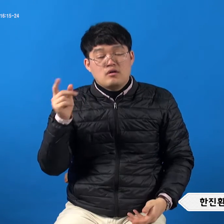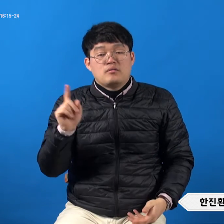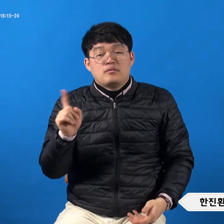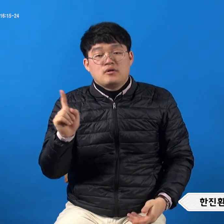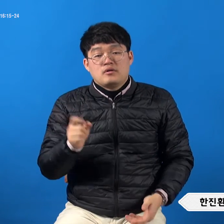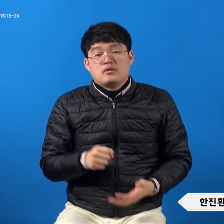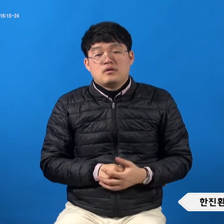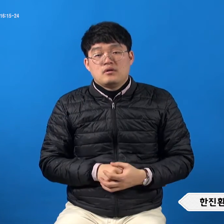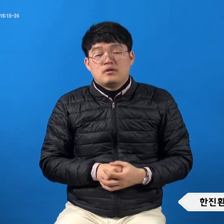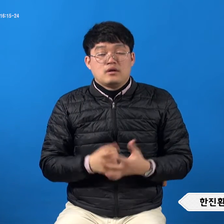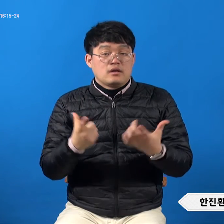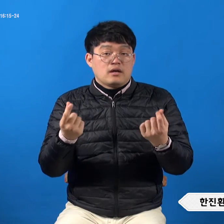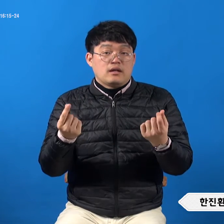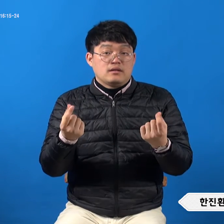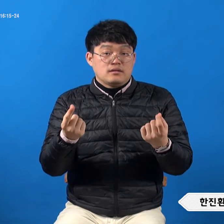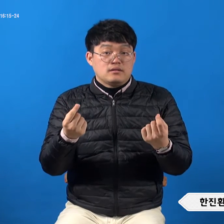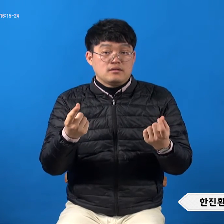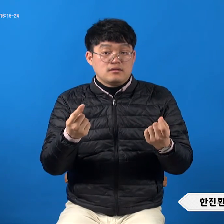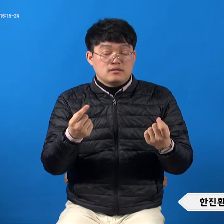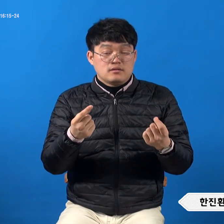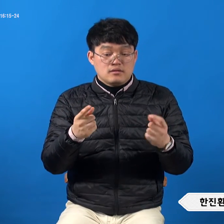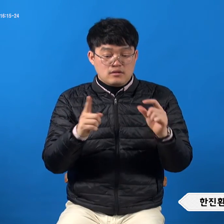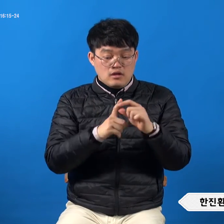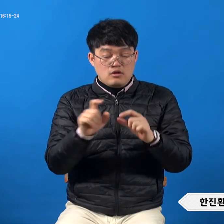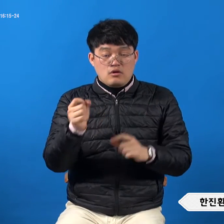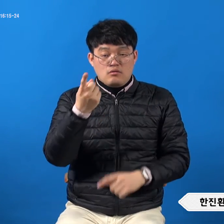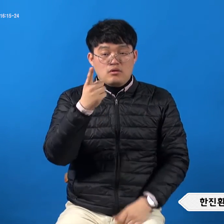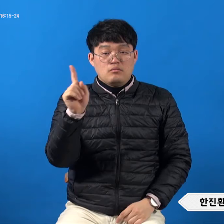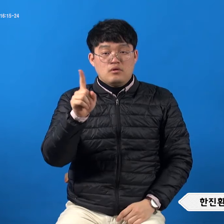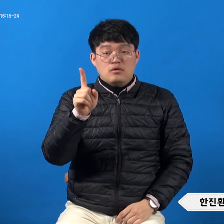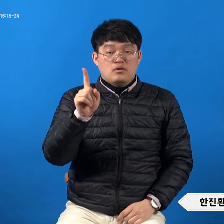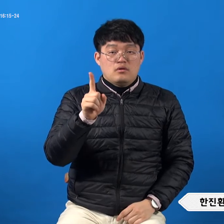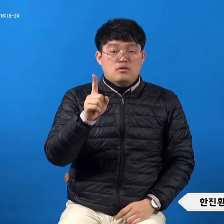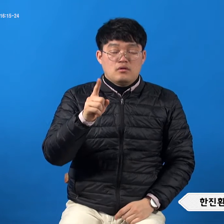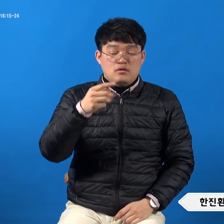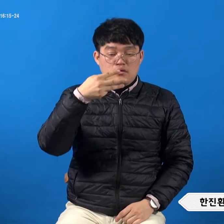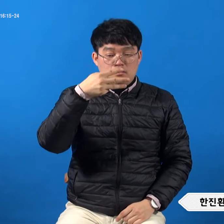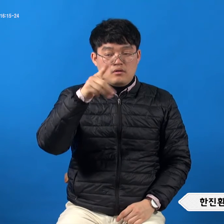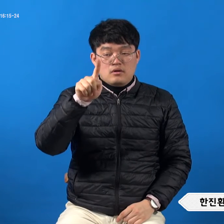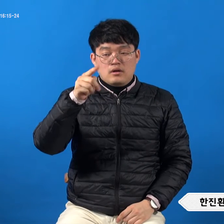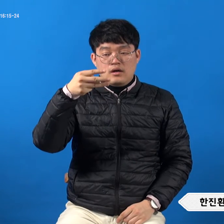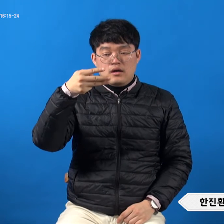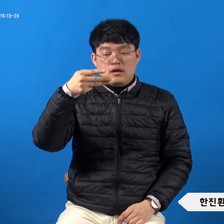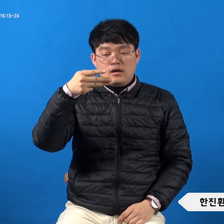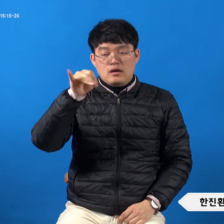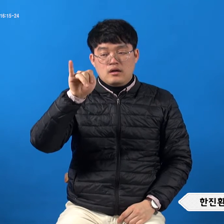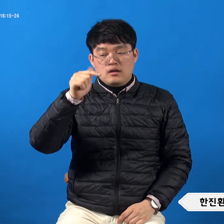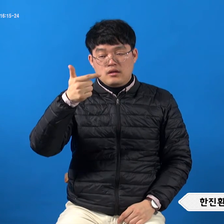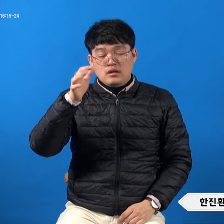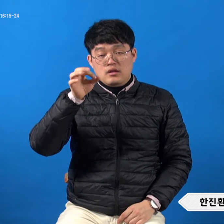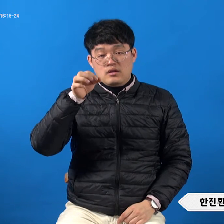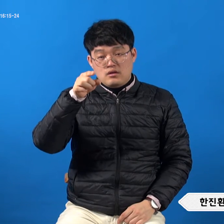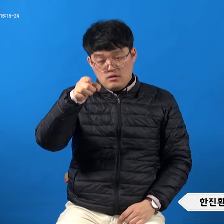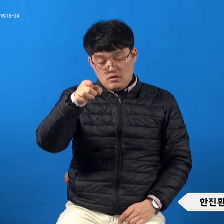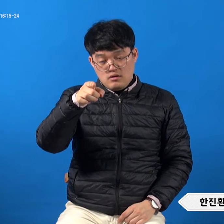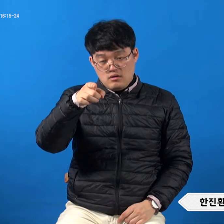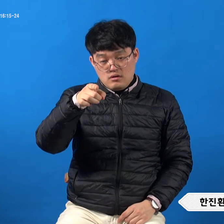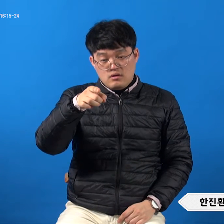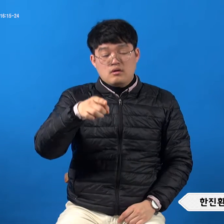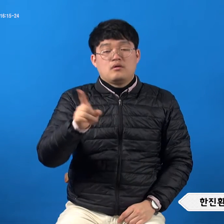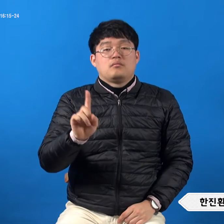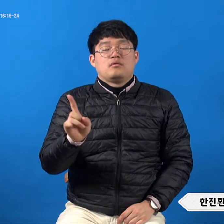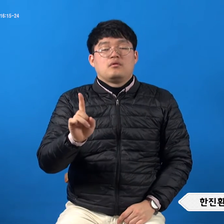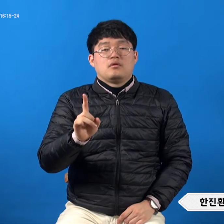courage, 그건 다 같은 어원에서 왔는데 라틴어 core라는 말에서 왔습니다. 라틴어 core,